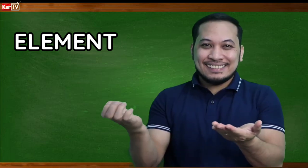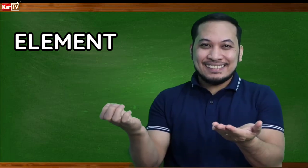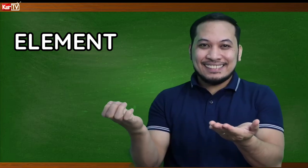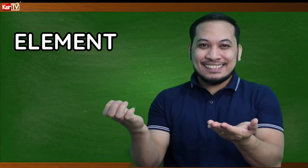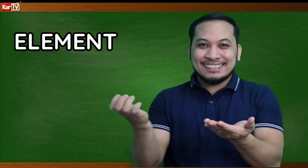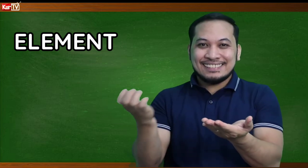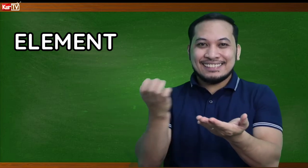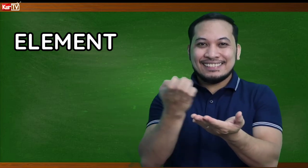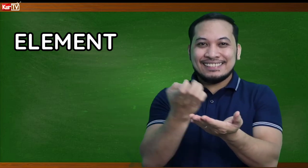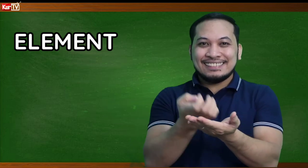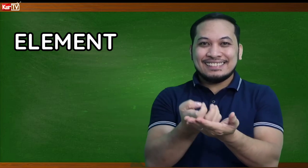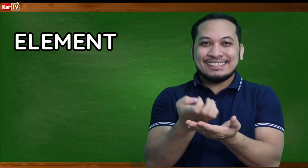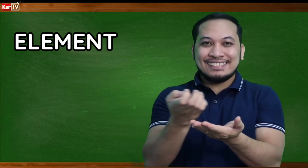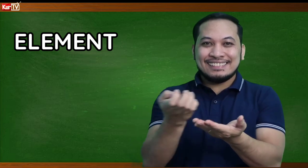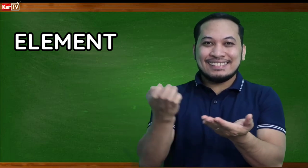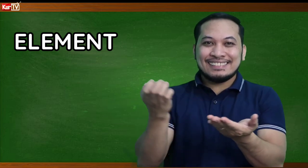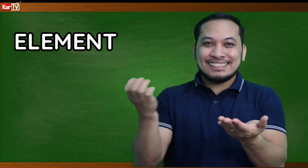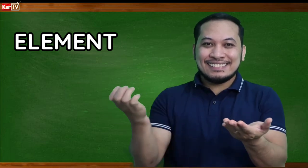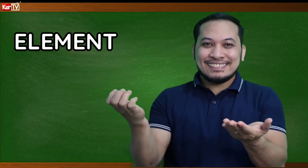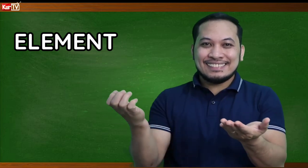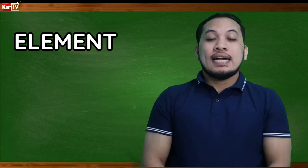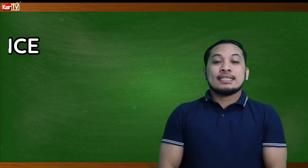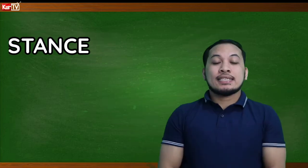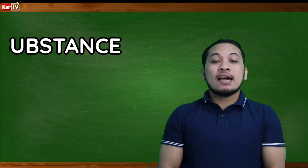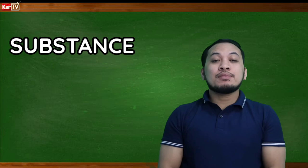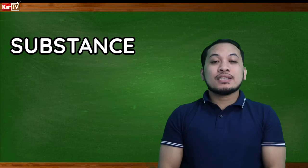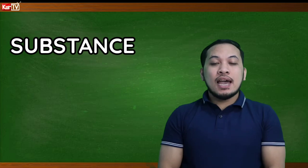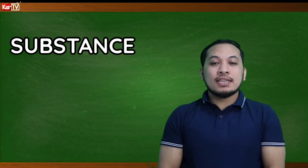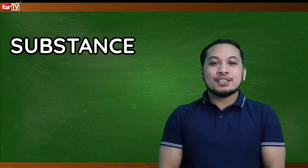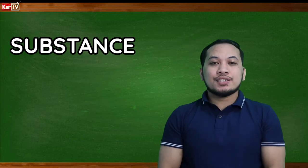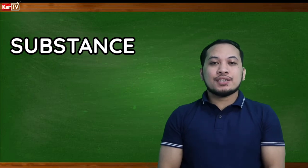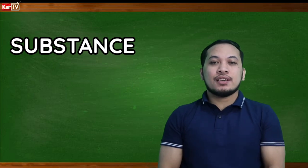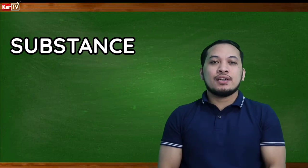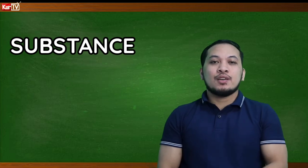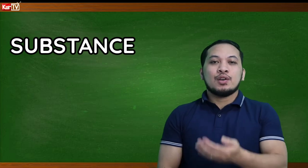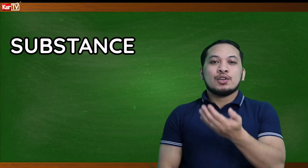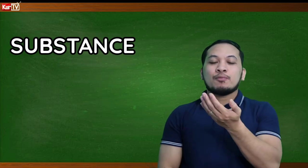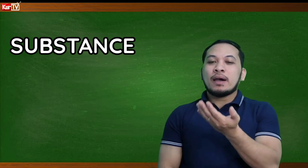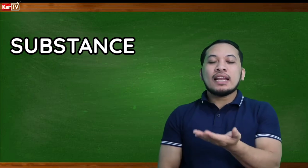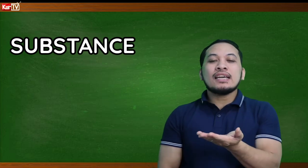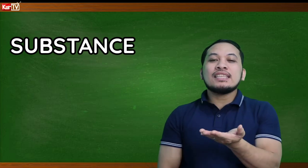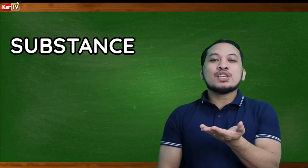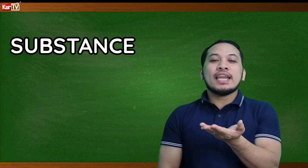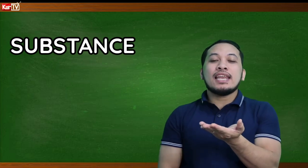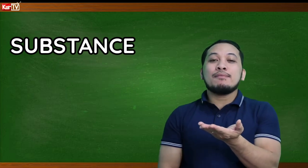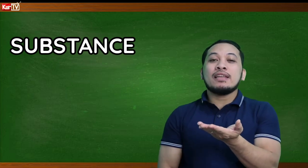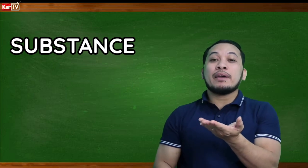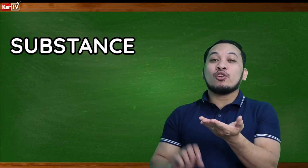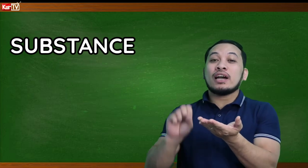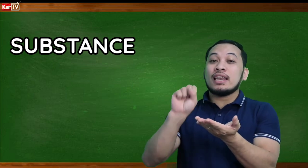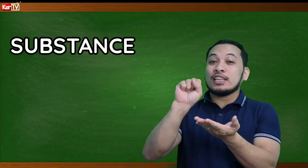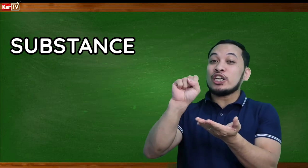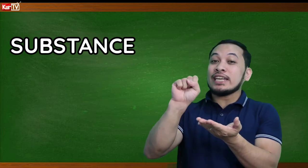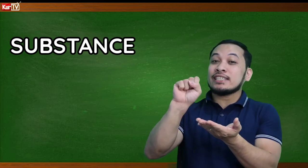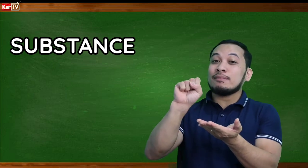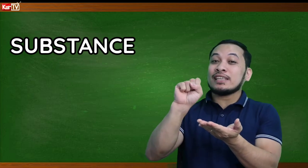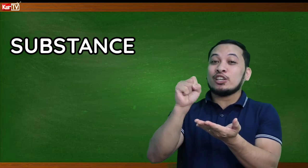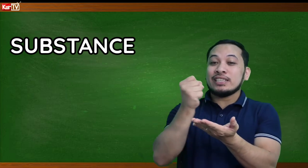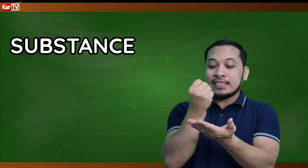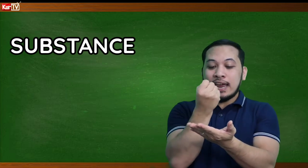Substance. So, para lang din siyang element, pero naka-letter S naman kayo this time,